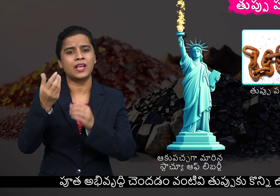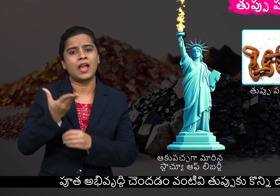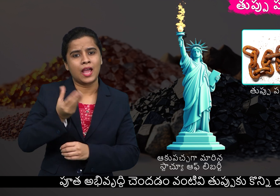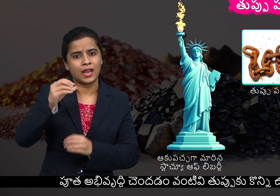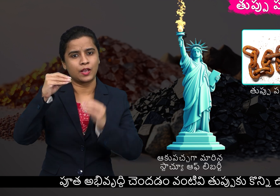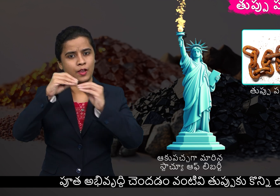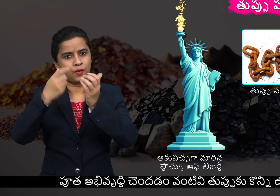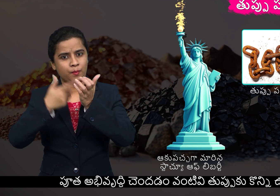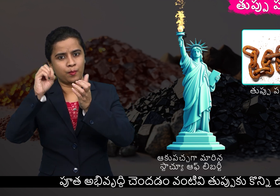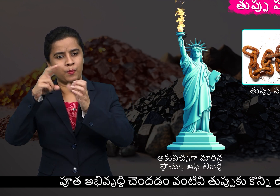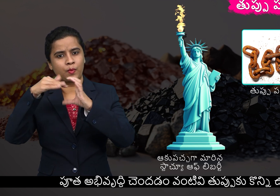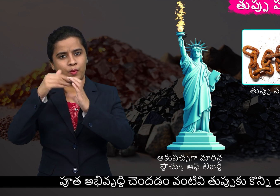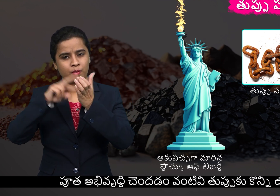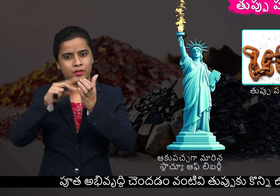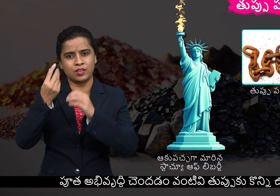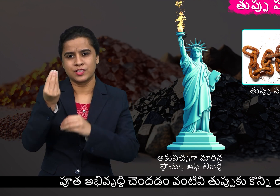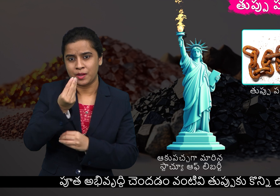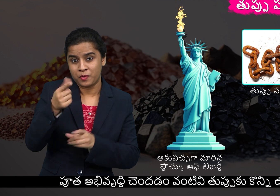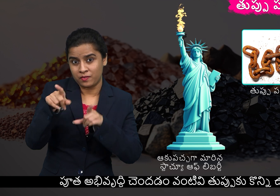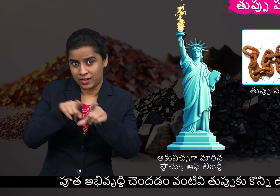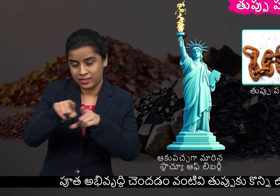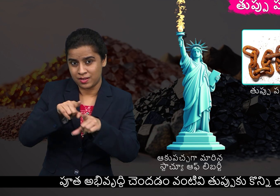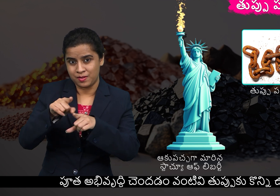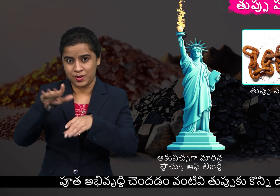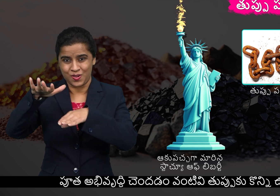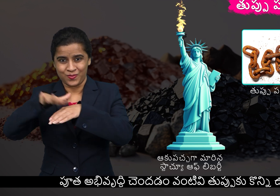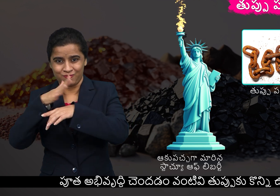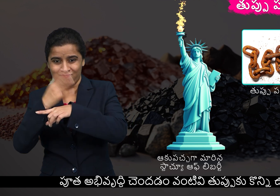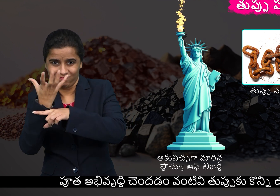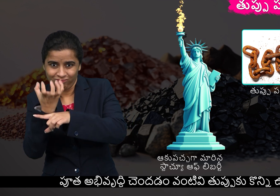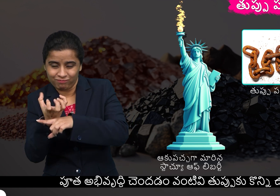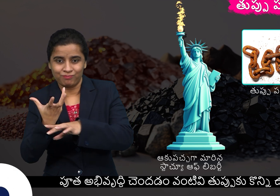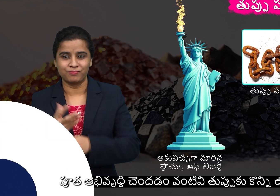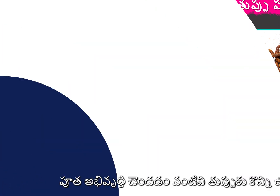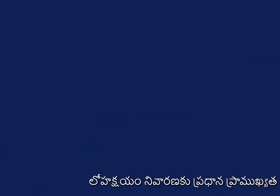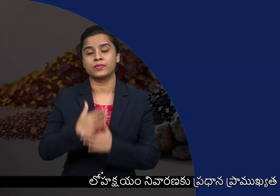వంటివి లోహక్షయంకు కొన్ని ఉదాహరణలు.